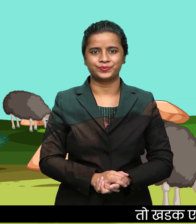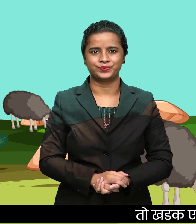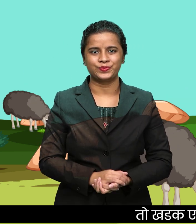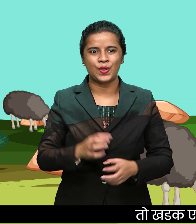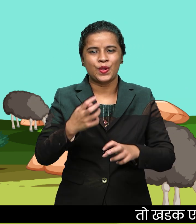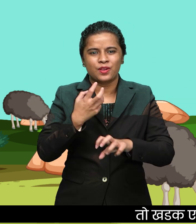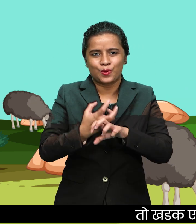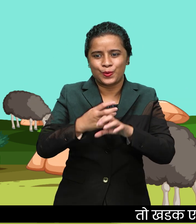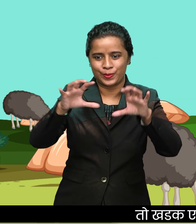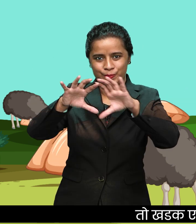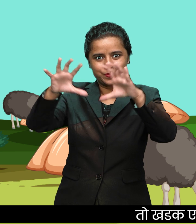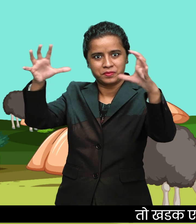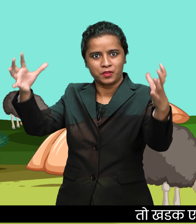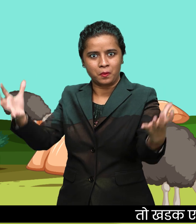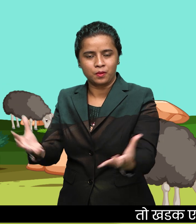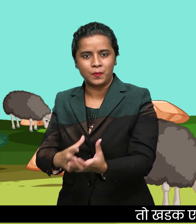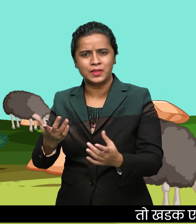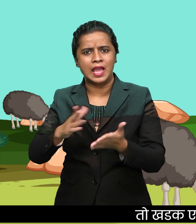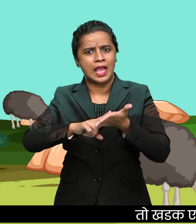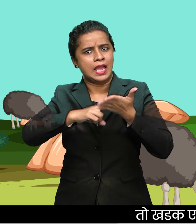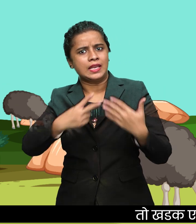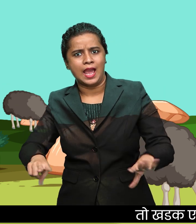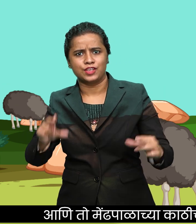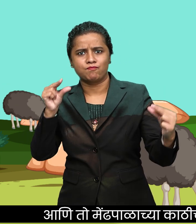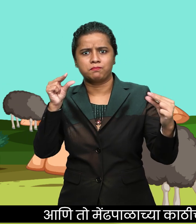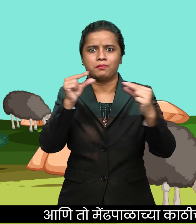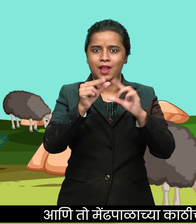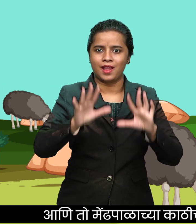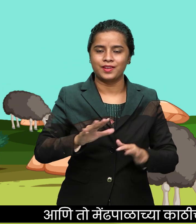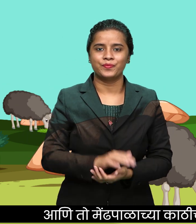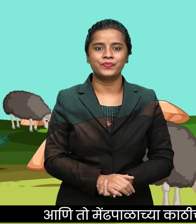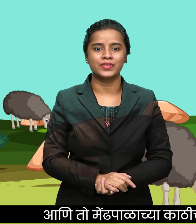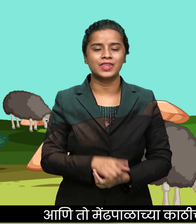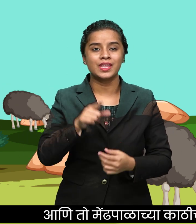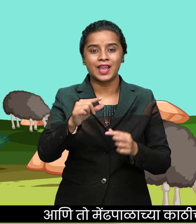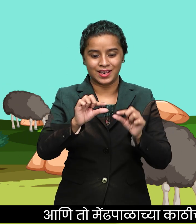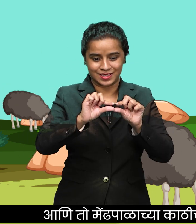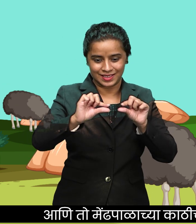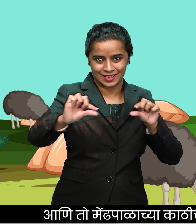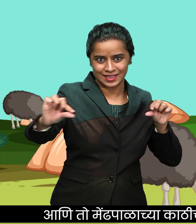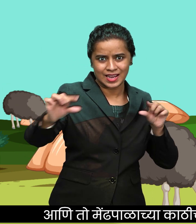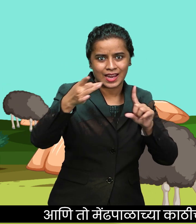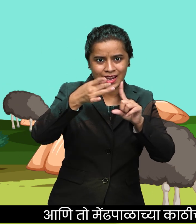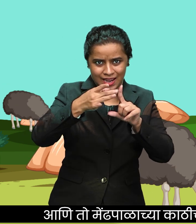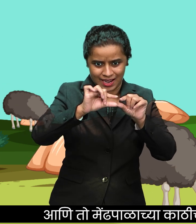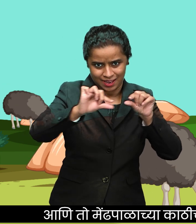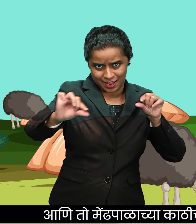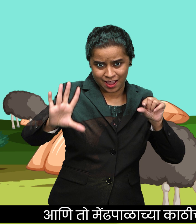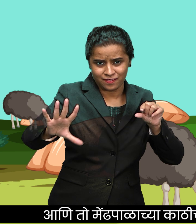तो खडक एक नैसर्गिक चुंबक होता आणि तो मेंढपाळाच्या काठीच्या लोखंडी टोकाला आकर्षित करत असे.